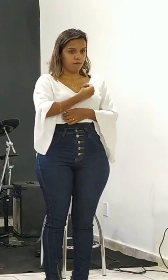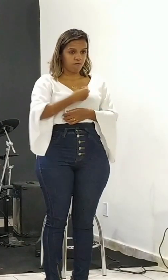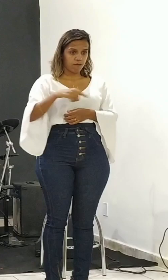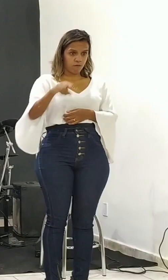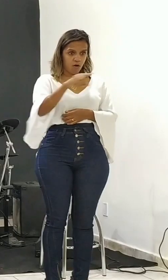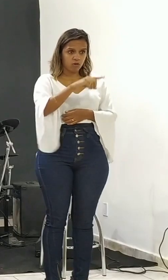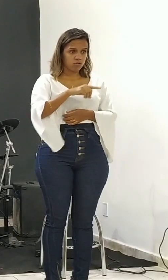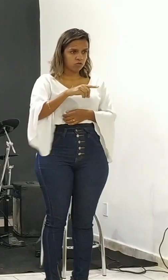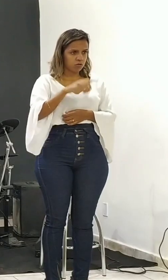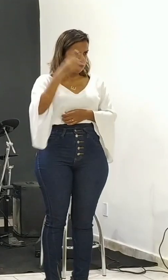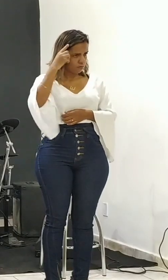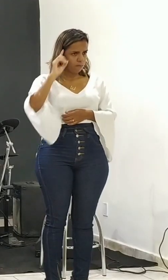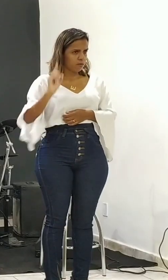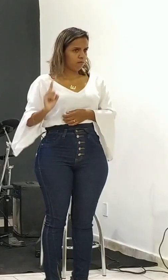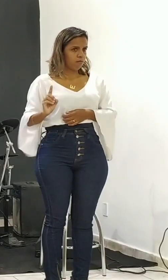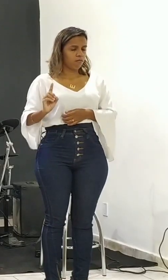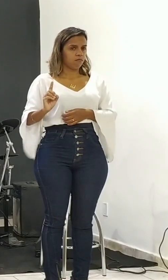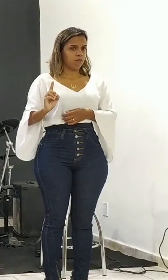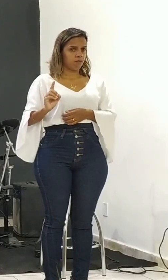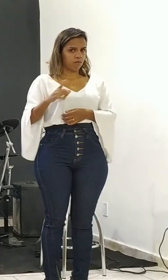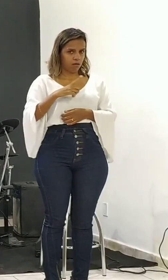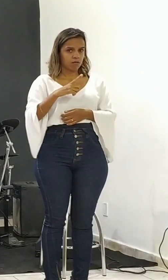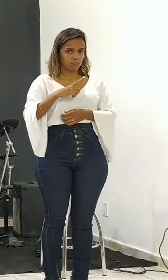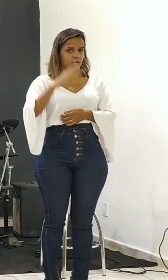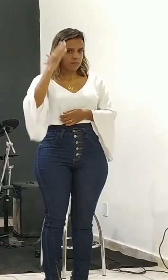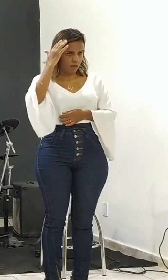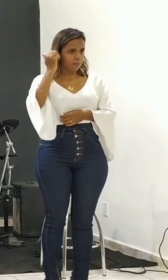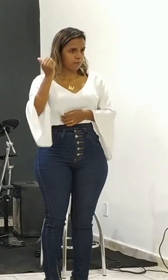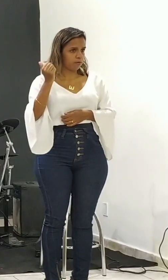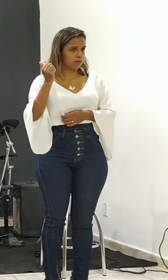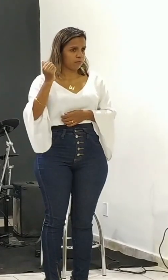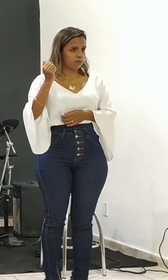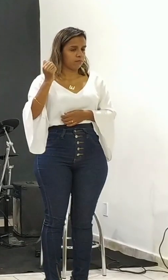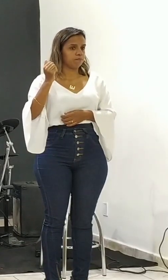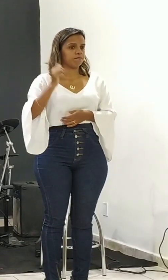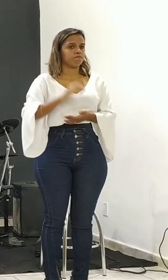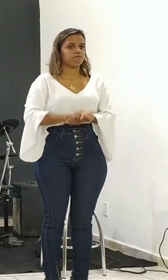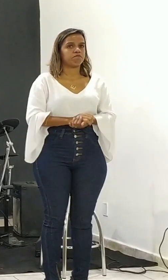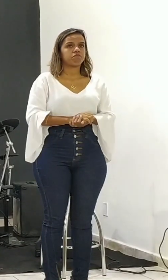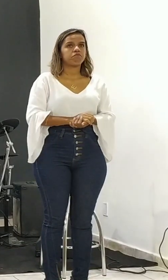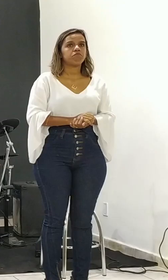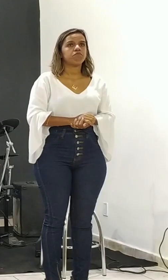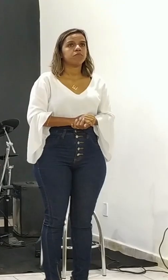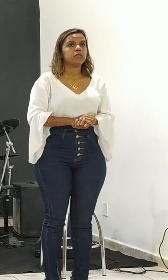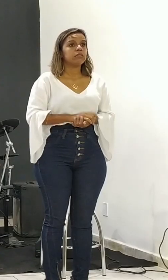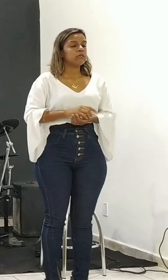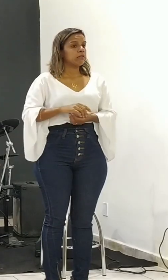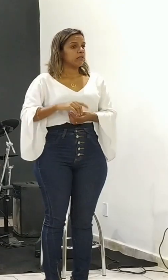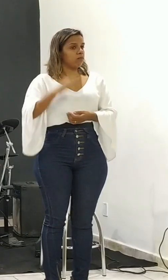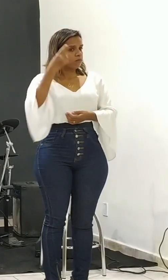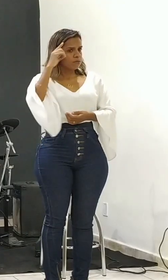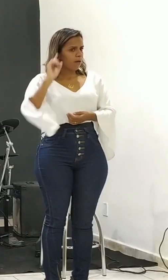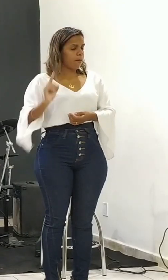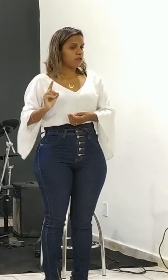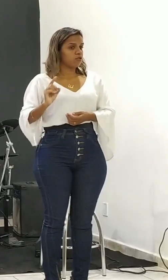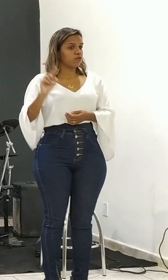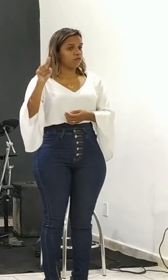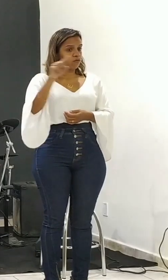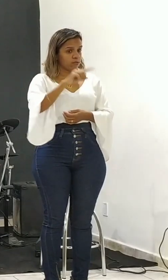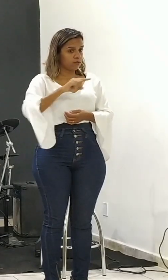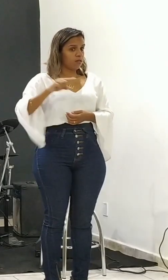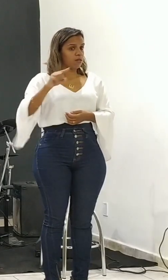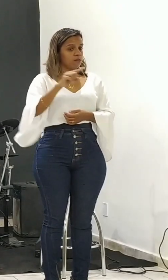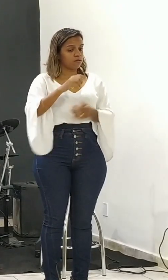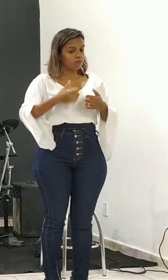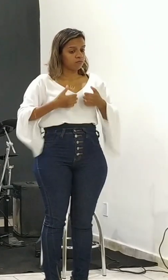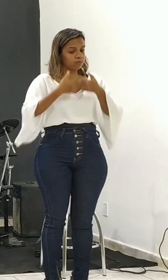que não sabia disso aqui? Todo mundo sabia, né? Não sabeis vós que sois templo de Deus